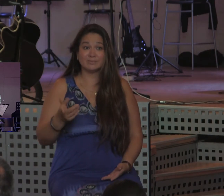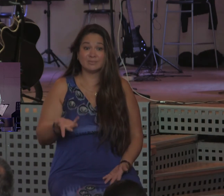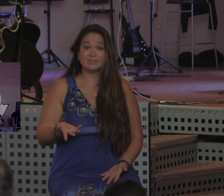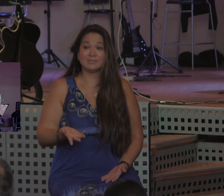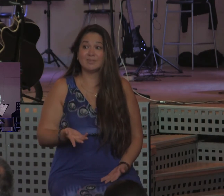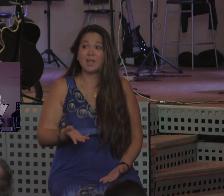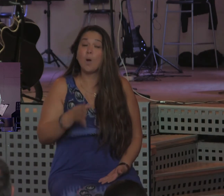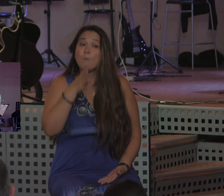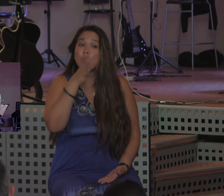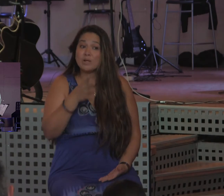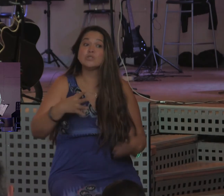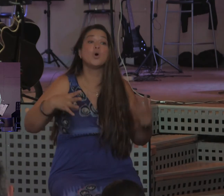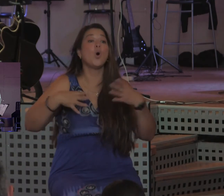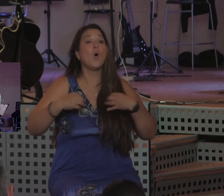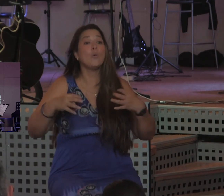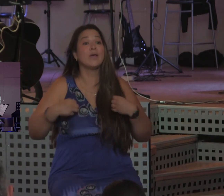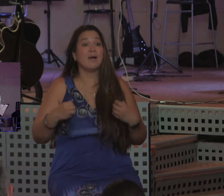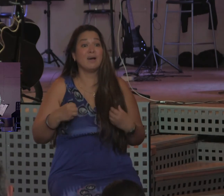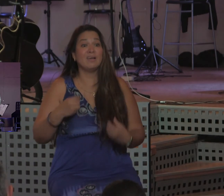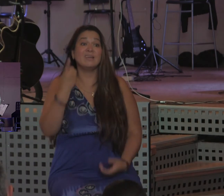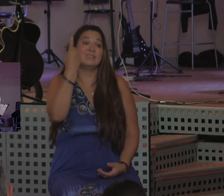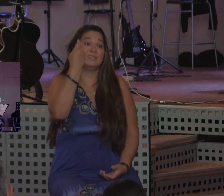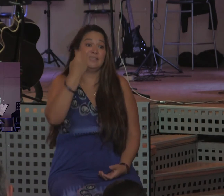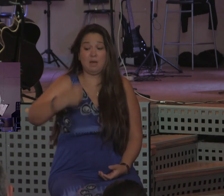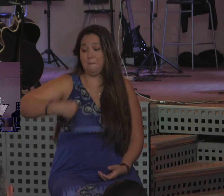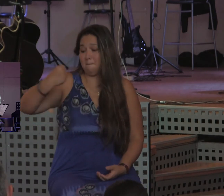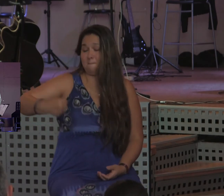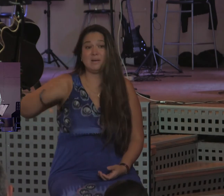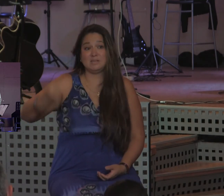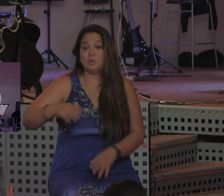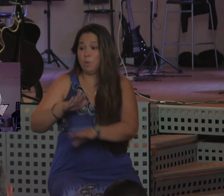eso es que necesita pastor.